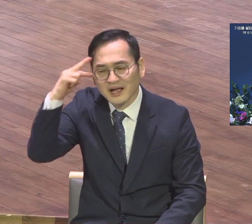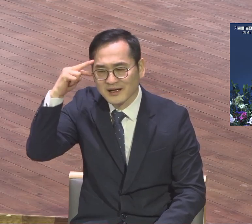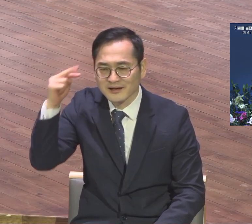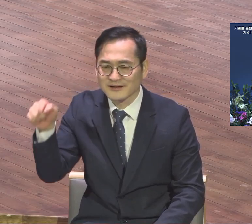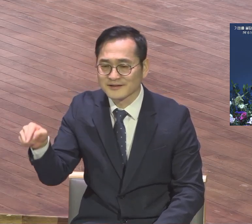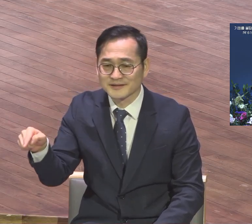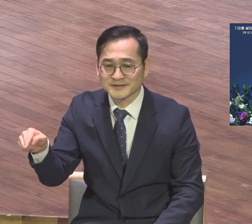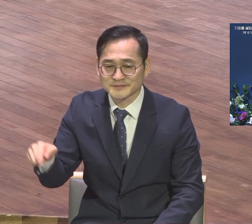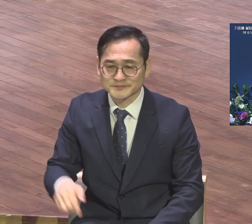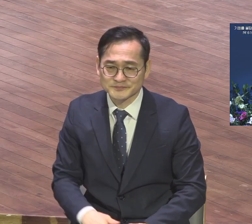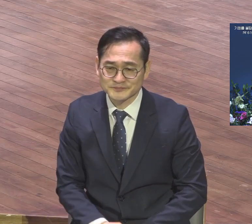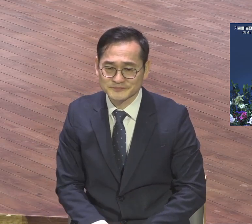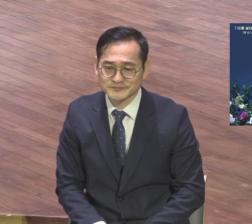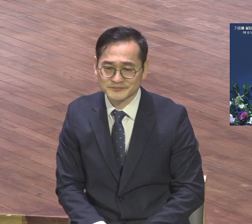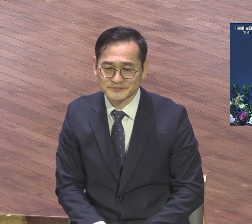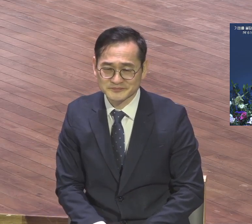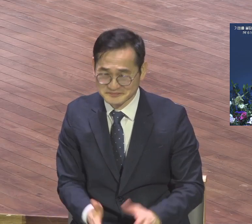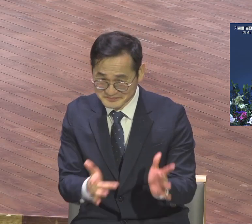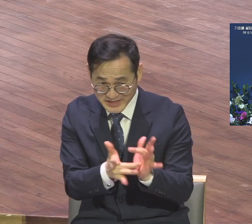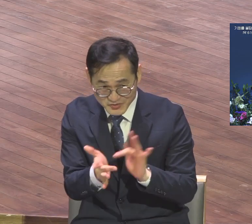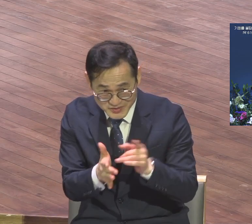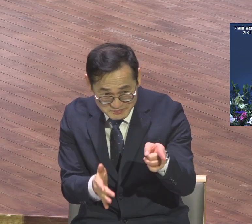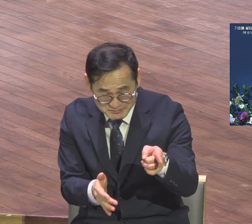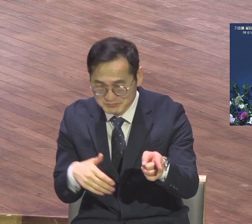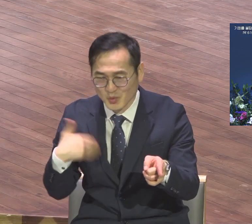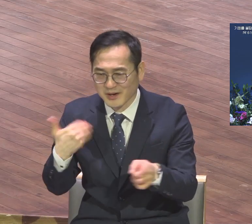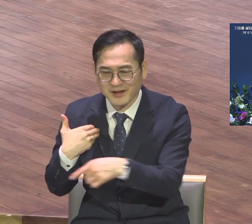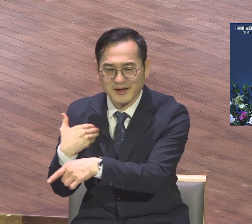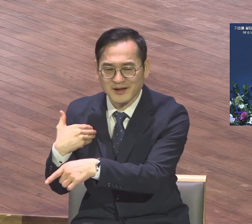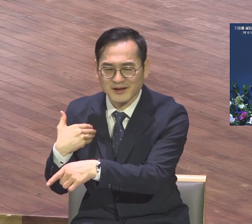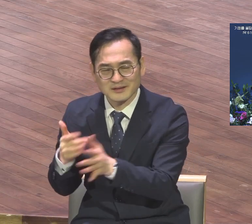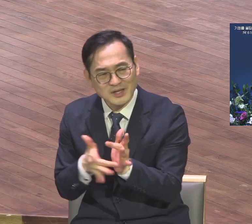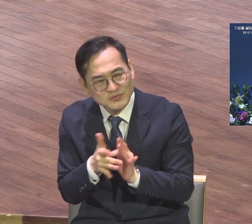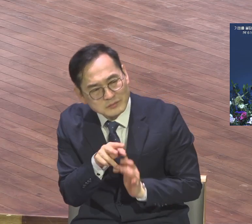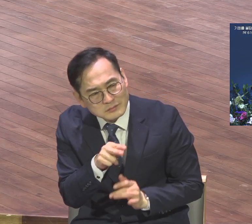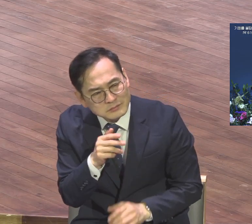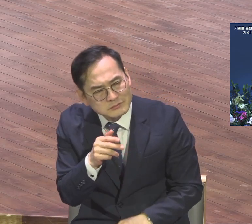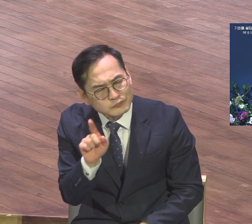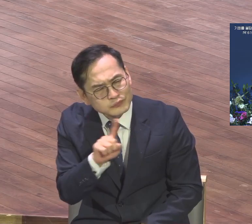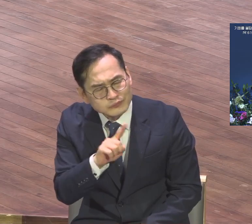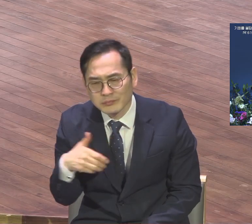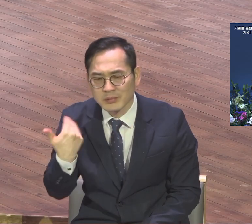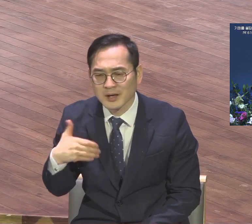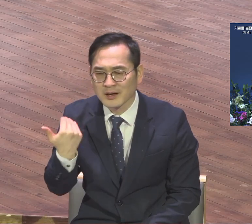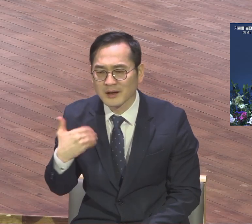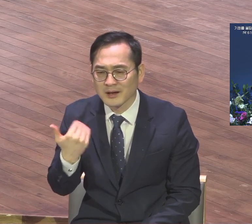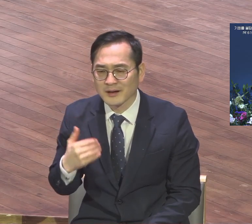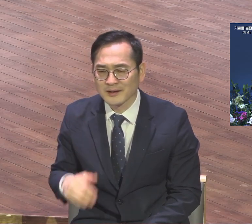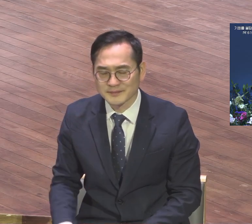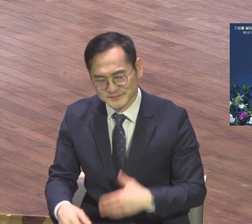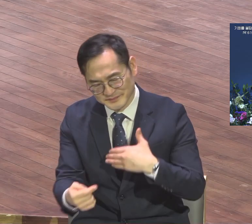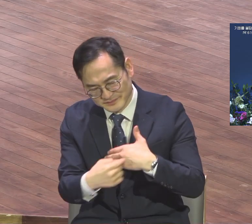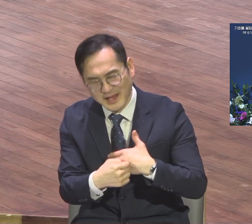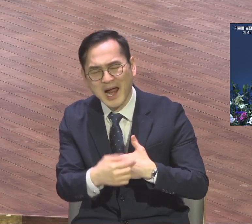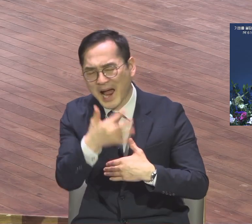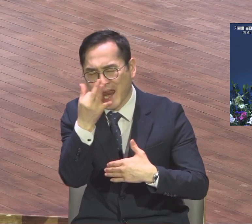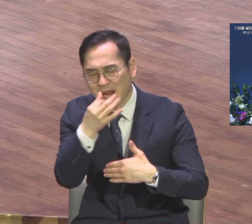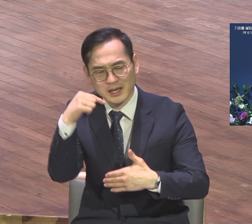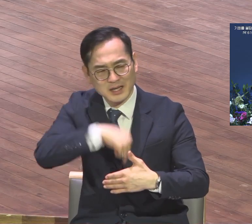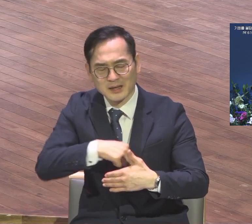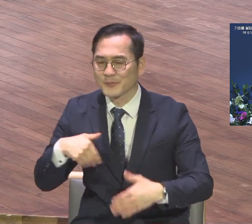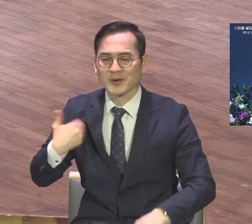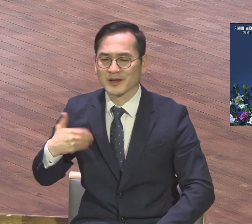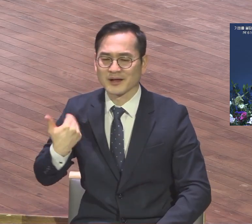그런데 사실은 예수님을 전혀 모르는 사람이에요. 잘 아는데 전혀